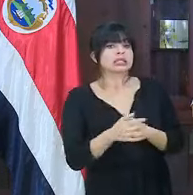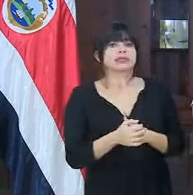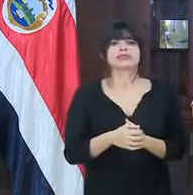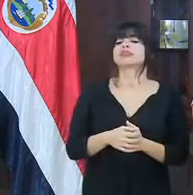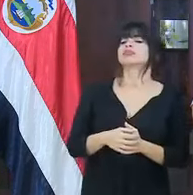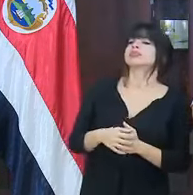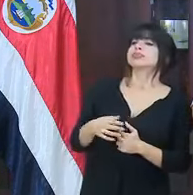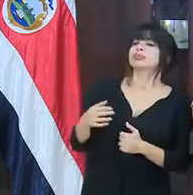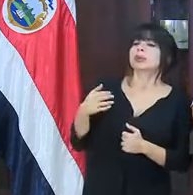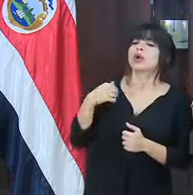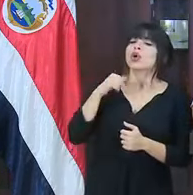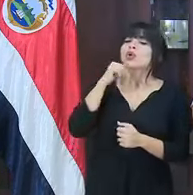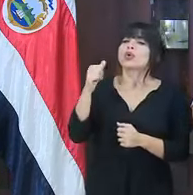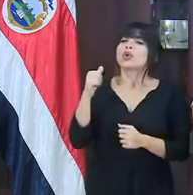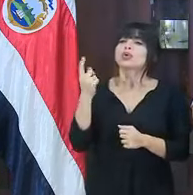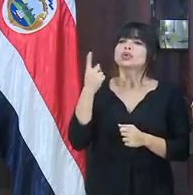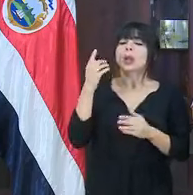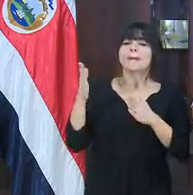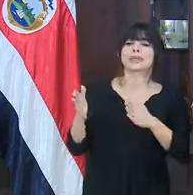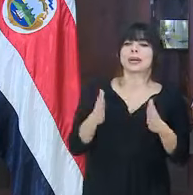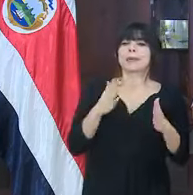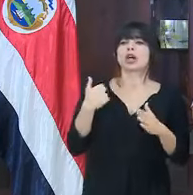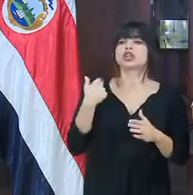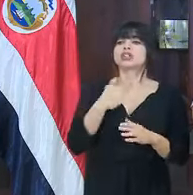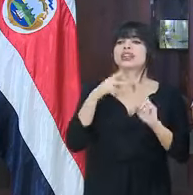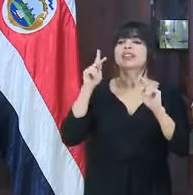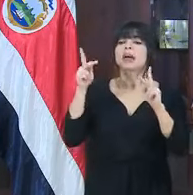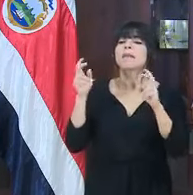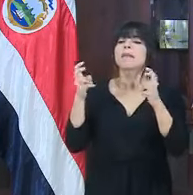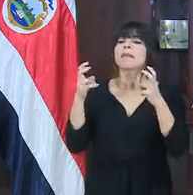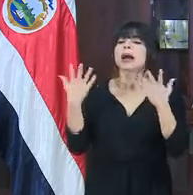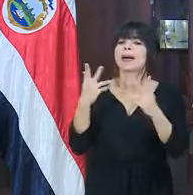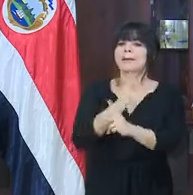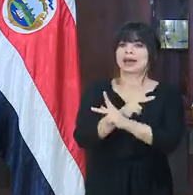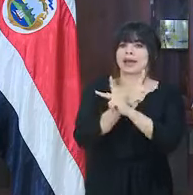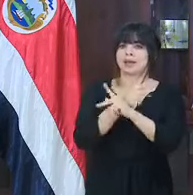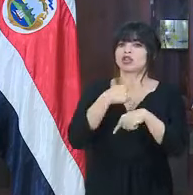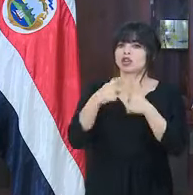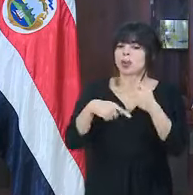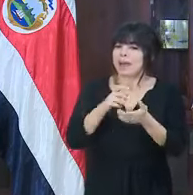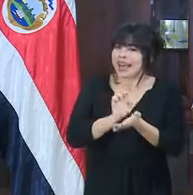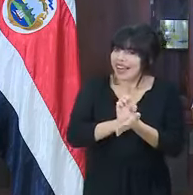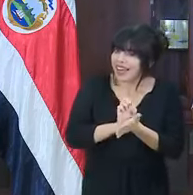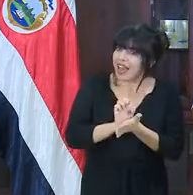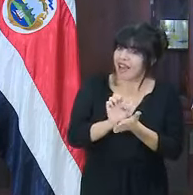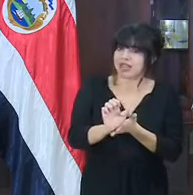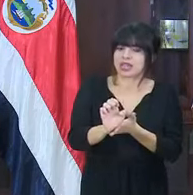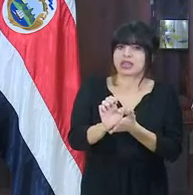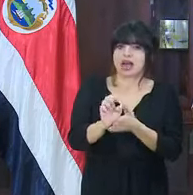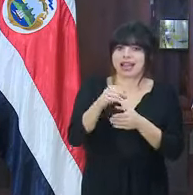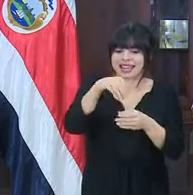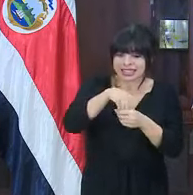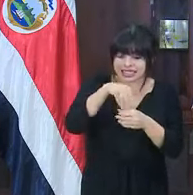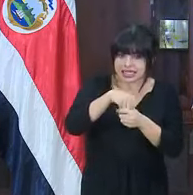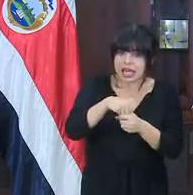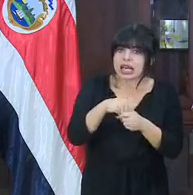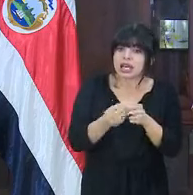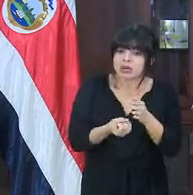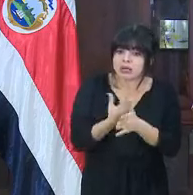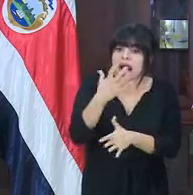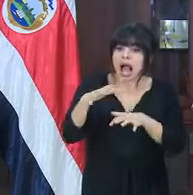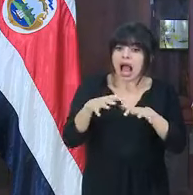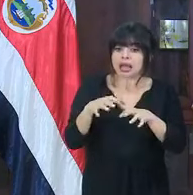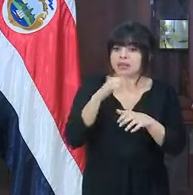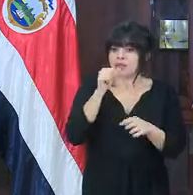Vamos, más que preparado le digo, es el tema de prevención. Vamos a evitar desde que el seno de la